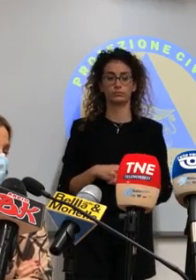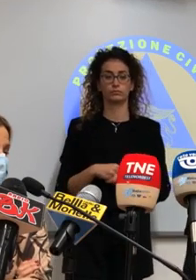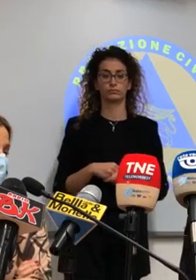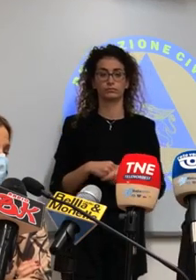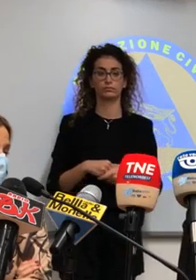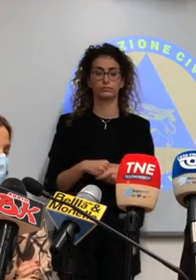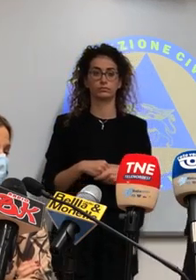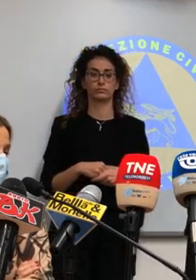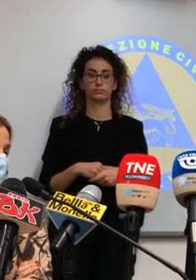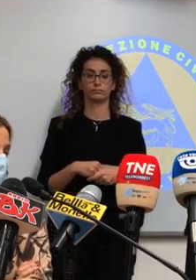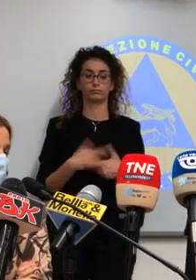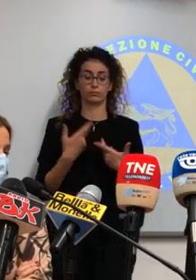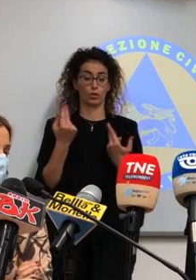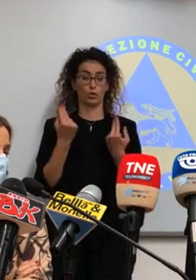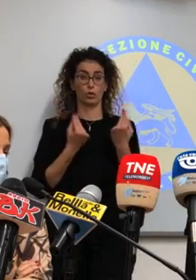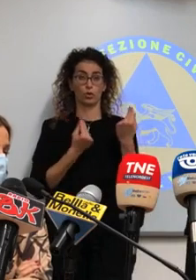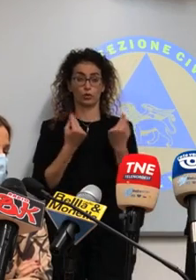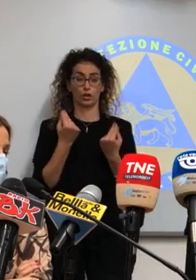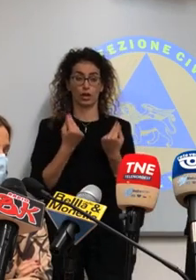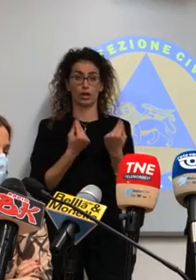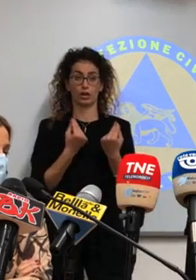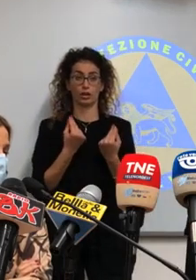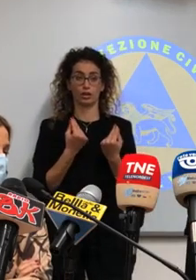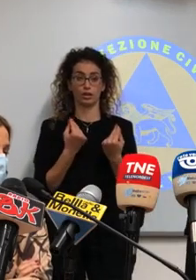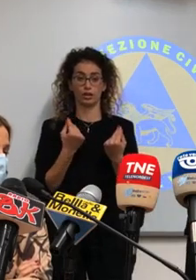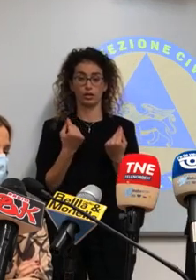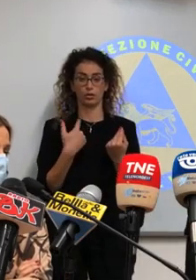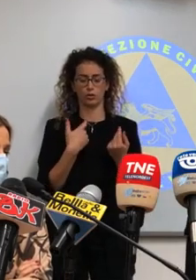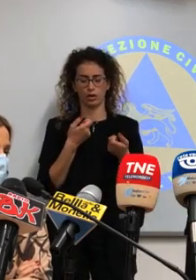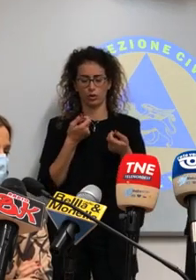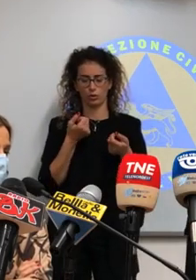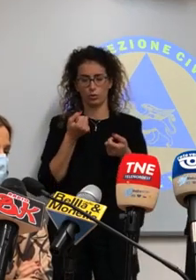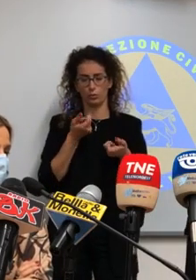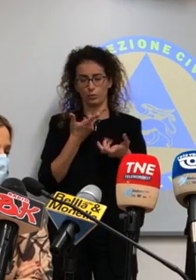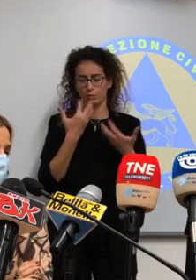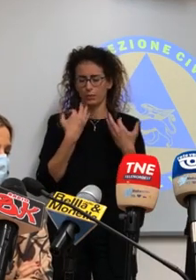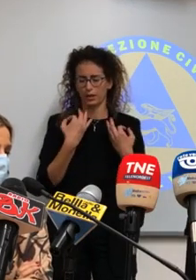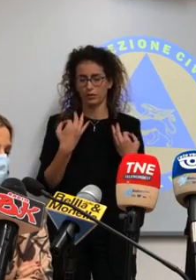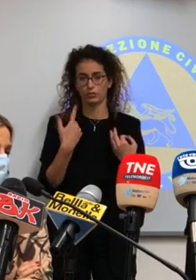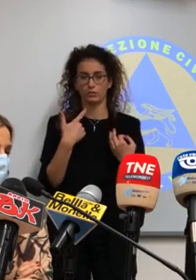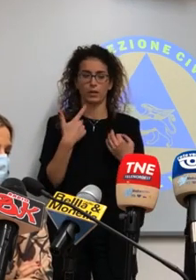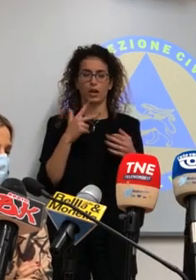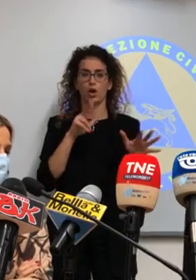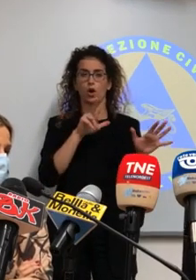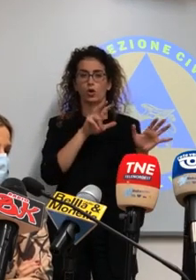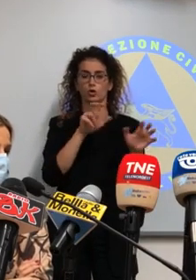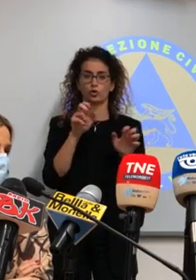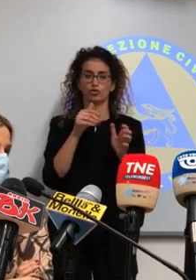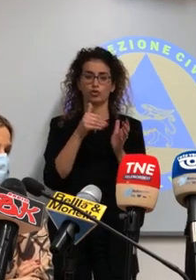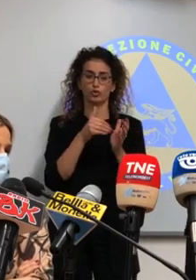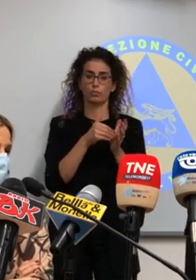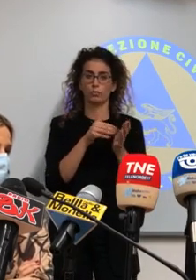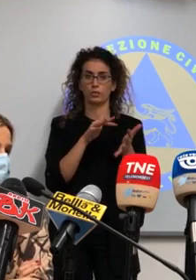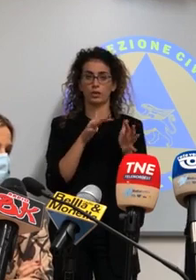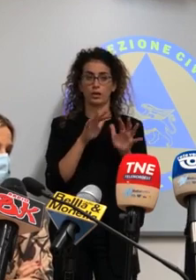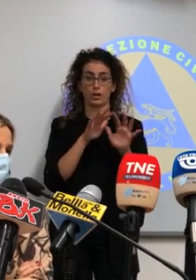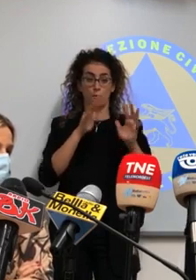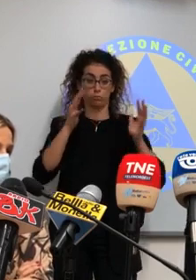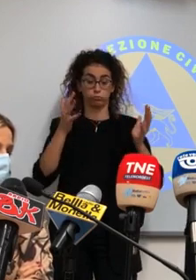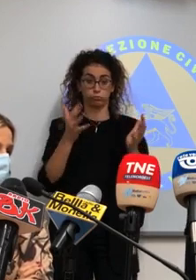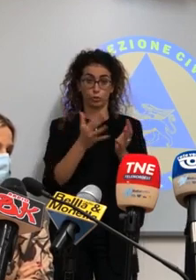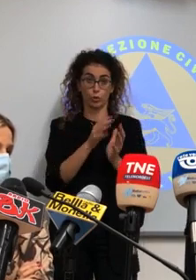Quindi in totale, adesso non so proprio i numeri precisissimi, ma 800.000 sono tutto il mondo